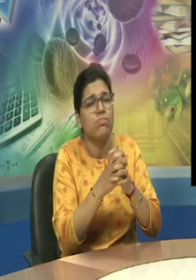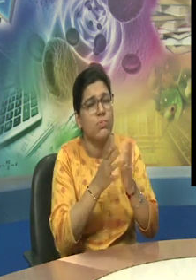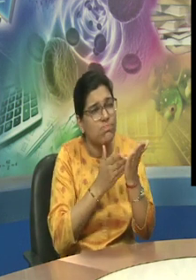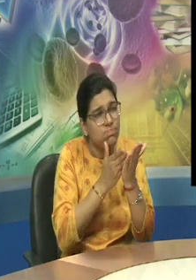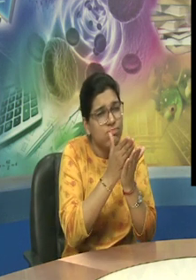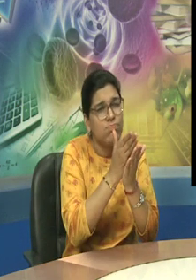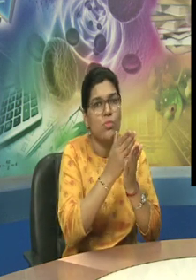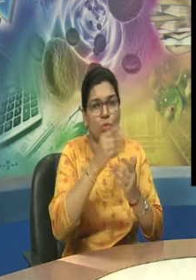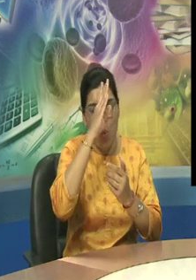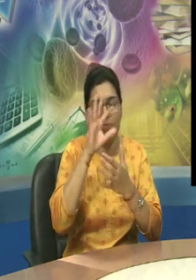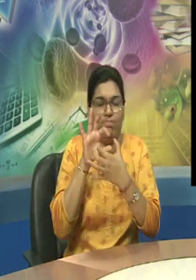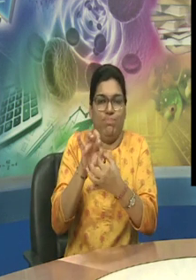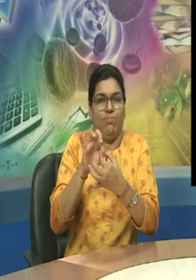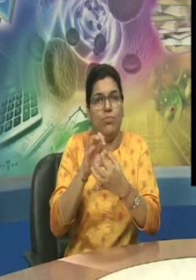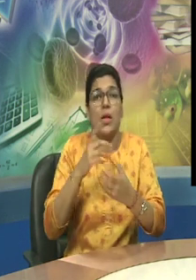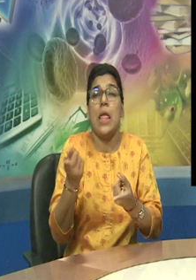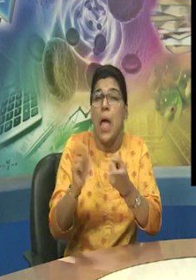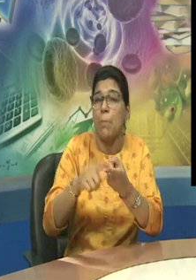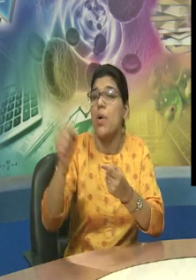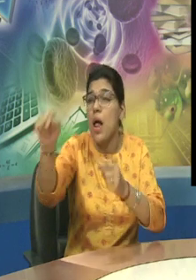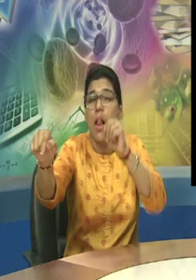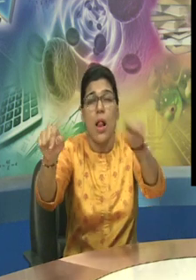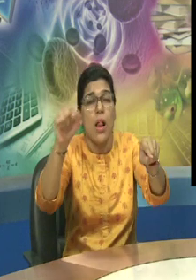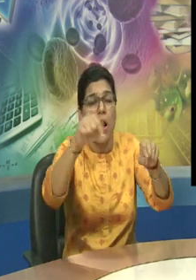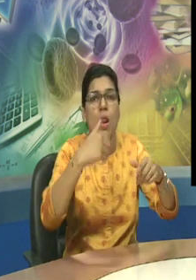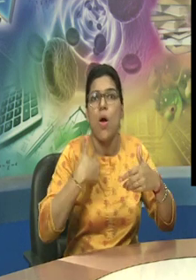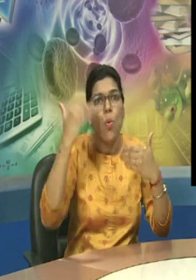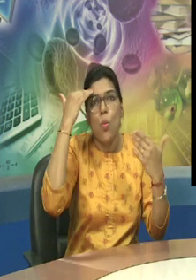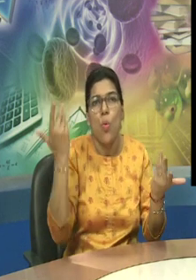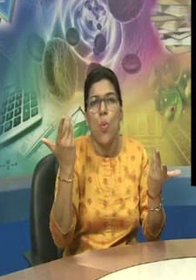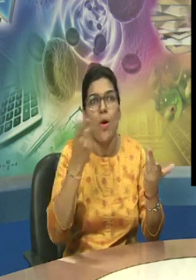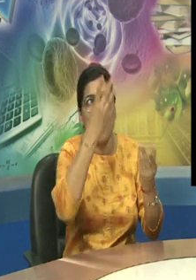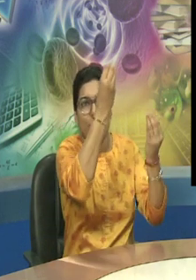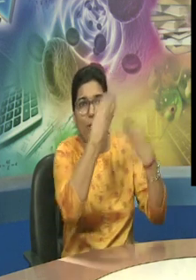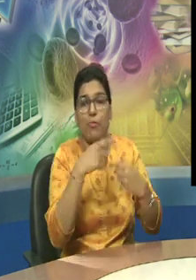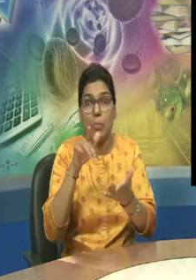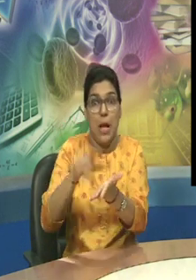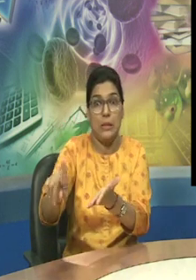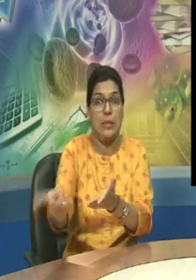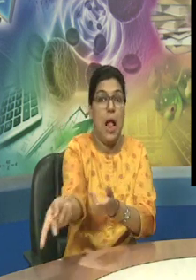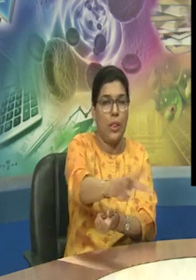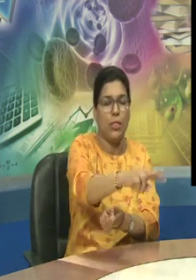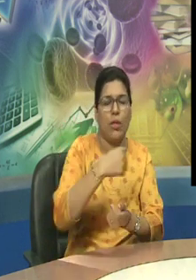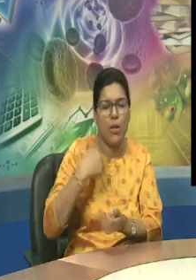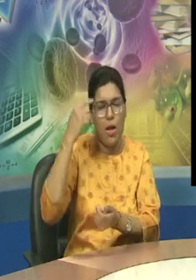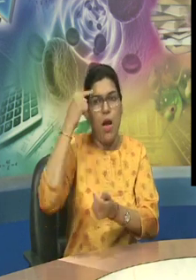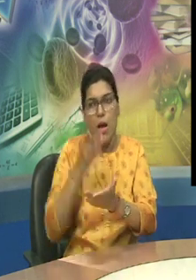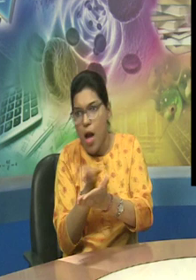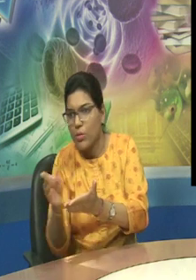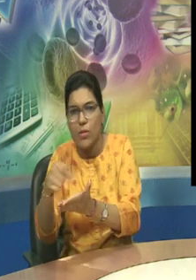आत्मा में भक्ति का ऐसा अंकुर प्रस्फुरित हुआ